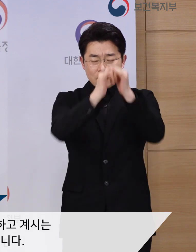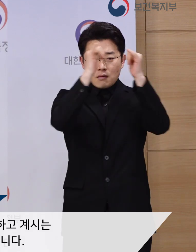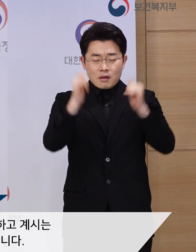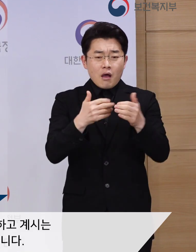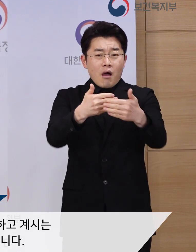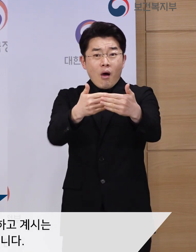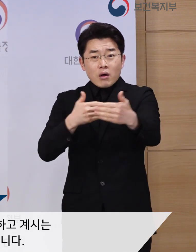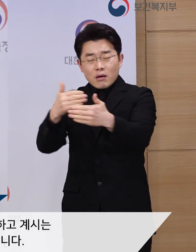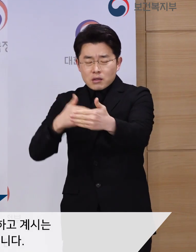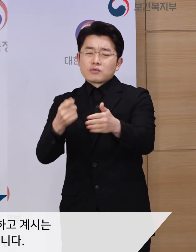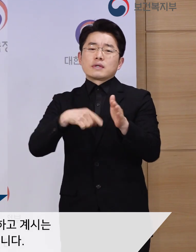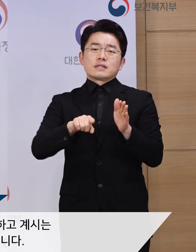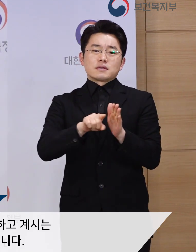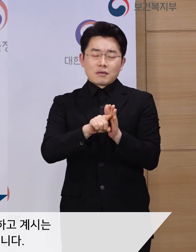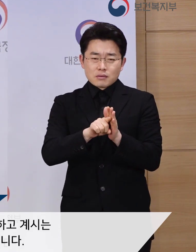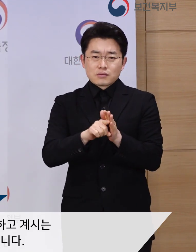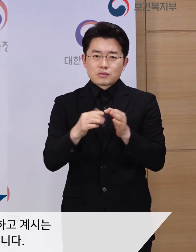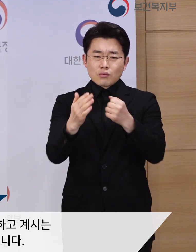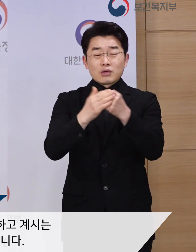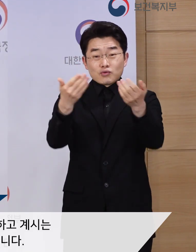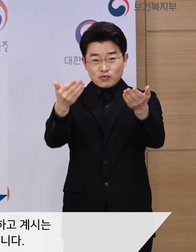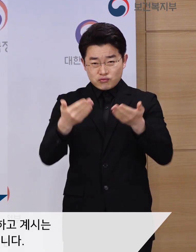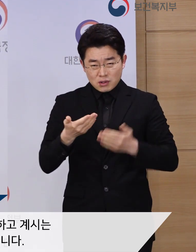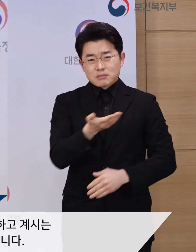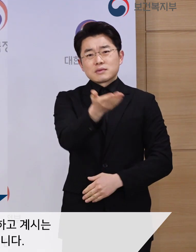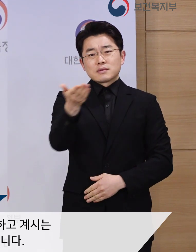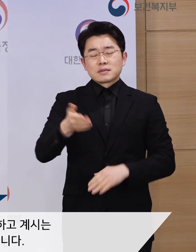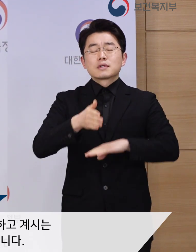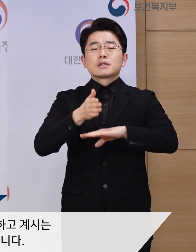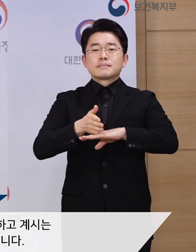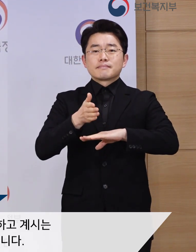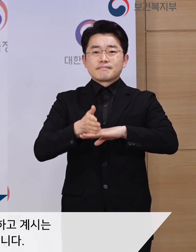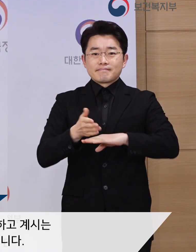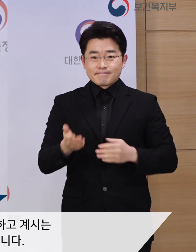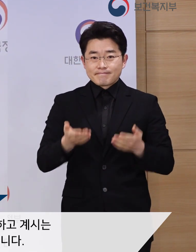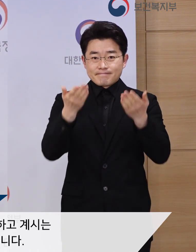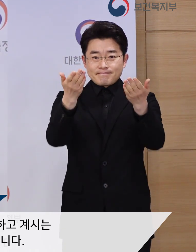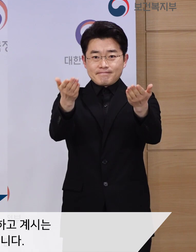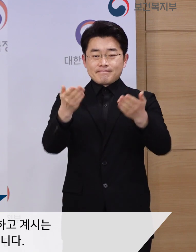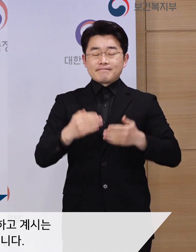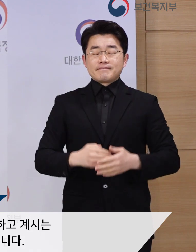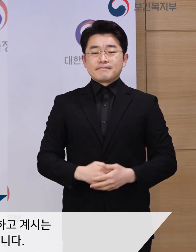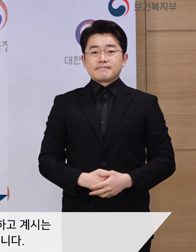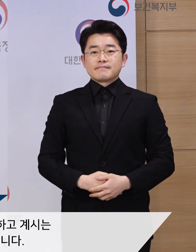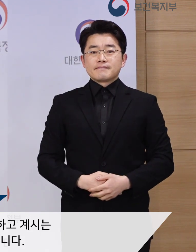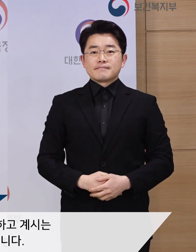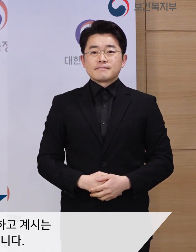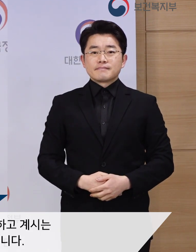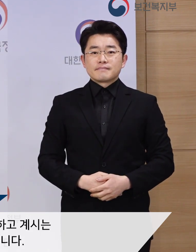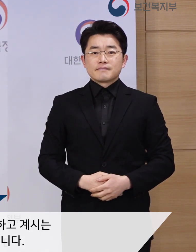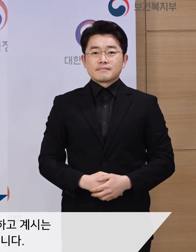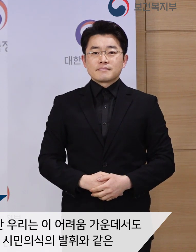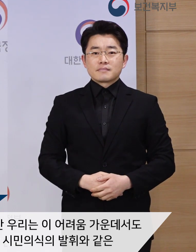거리 두기를 잘 실천하고 계시는 국민 여러분들께도 진심으로 감사의 말씀을 드립니다.